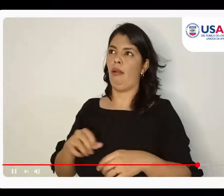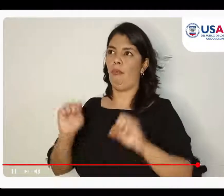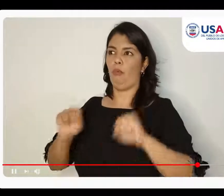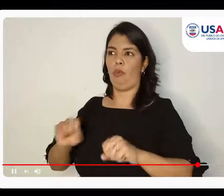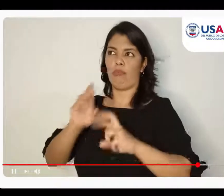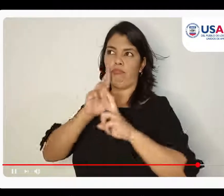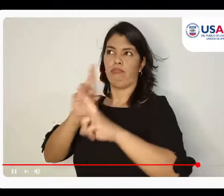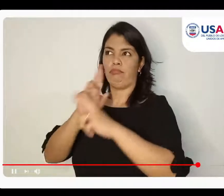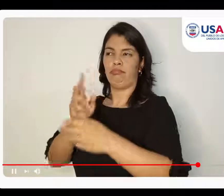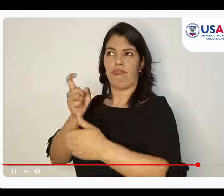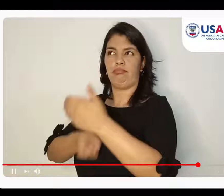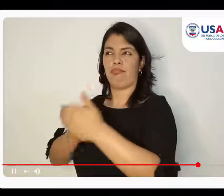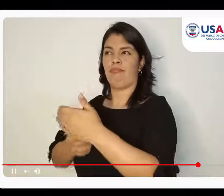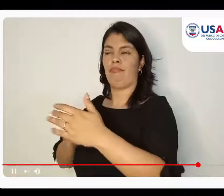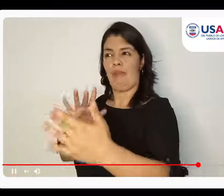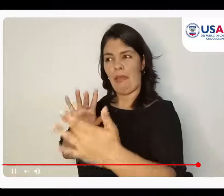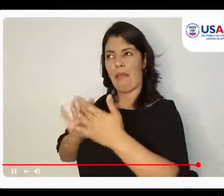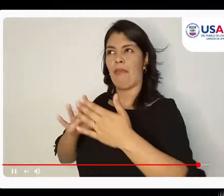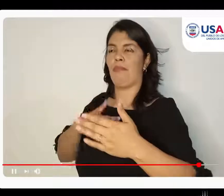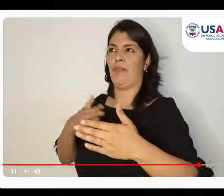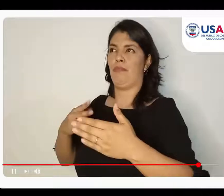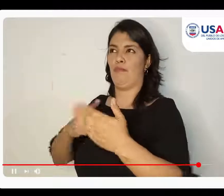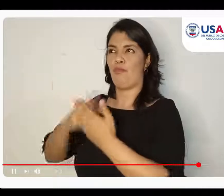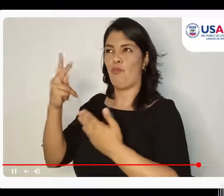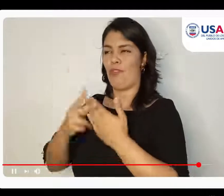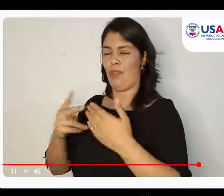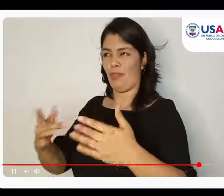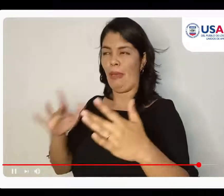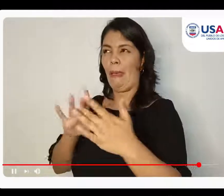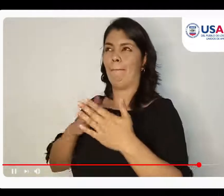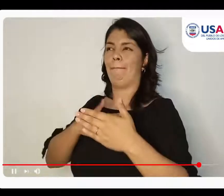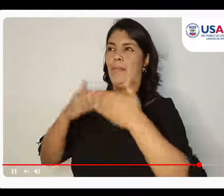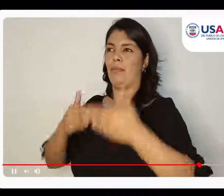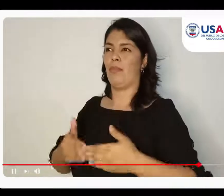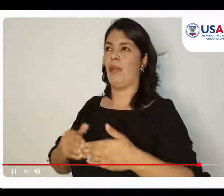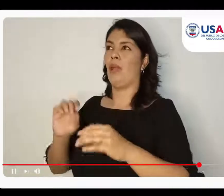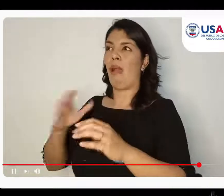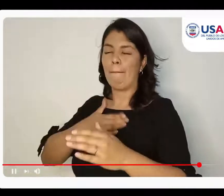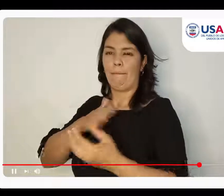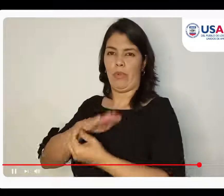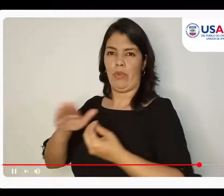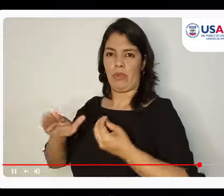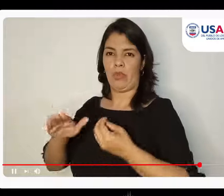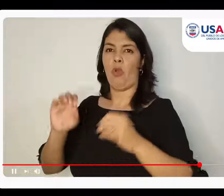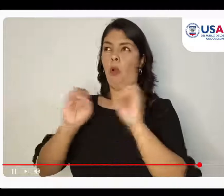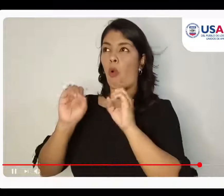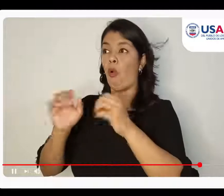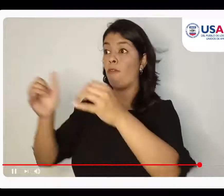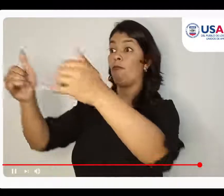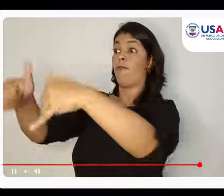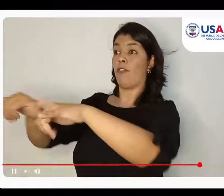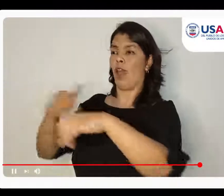parte activa tanto de la gestión de los proyectos como su posterior disfrute cuando estos se